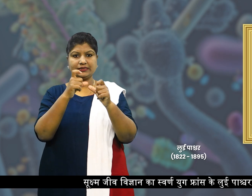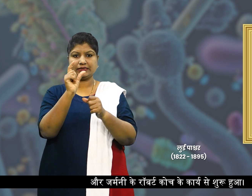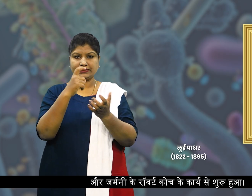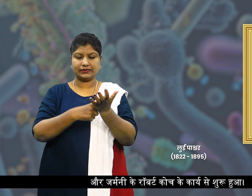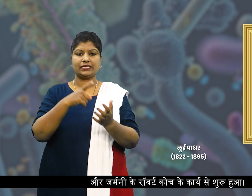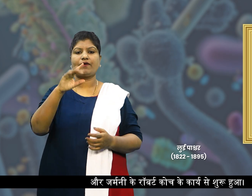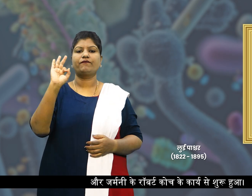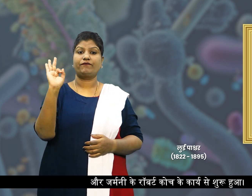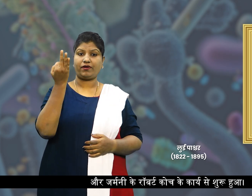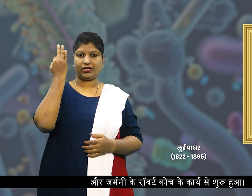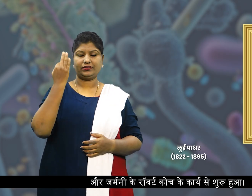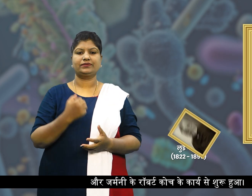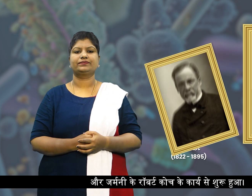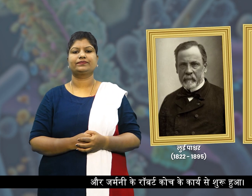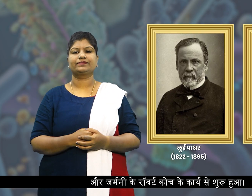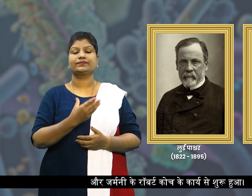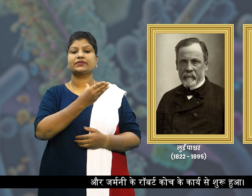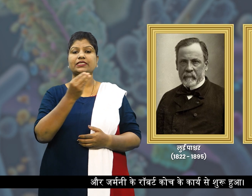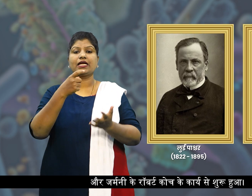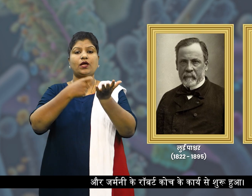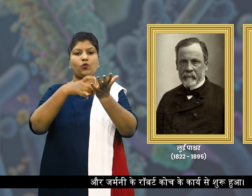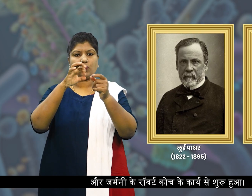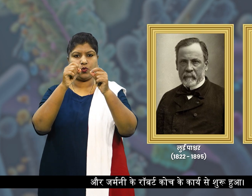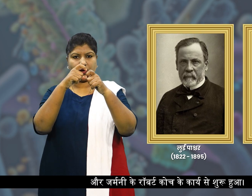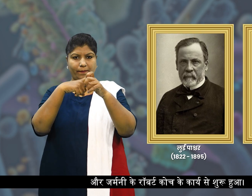और जर्मनी के रॉबर्ट कोच के कार्य से शुरू हुआ।